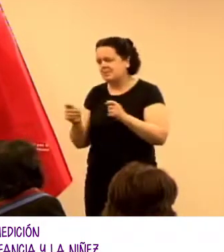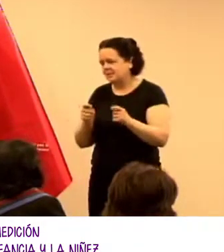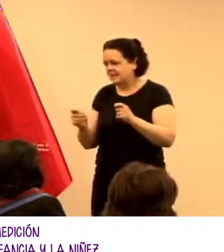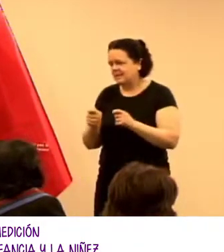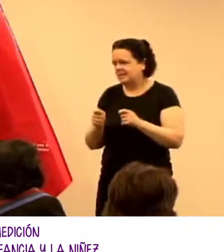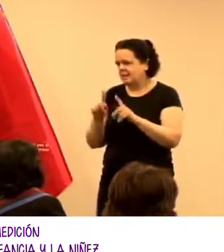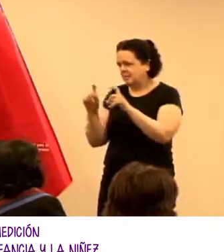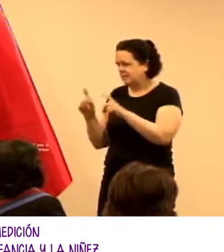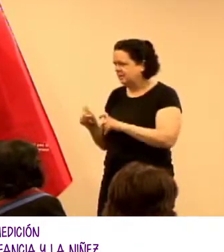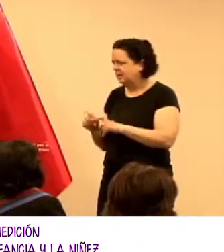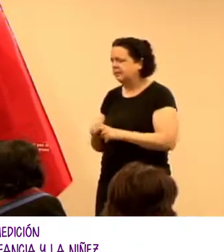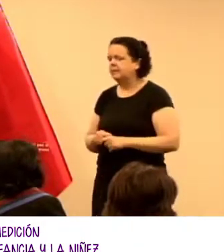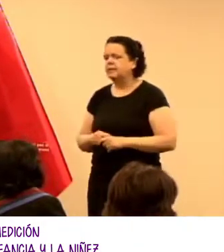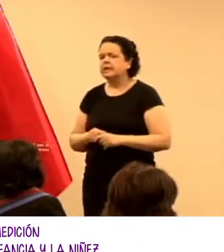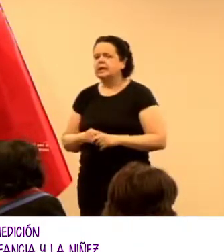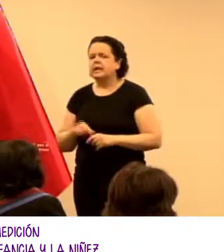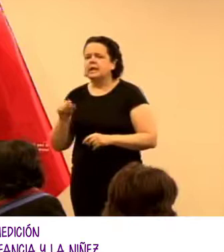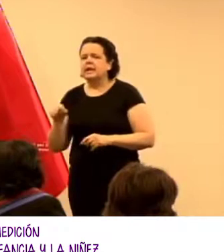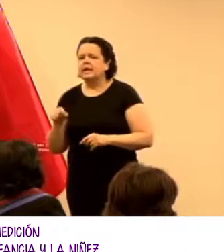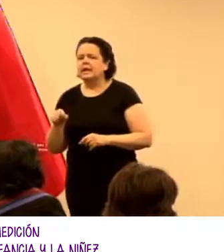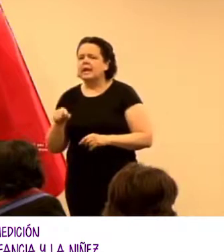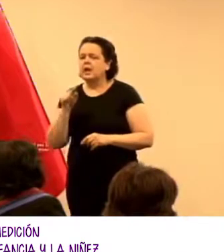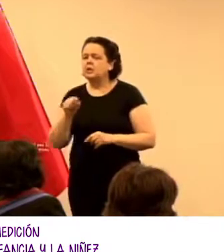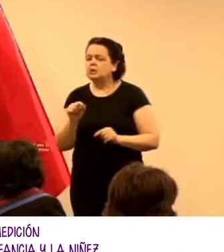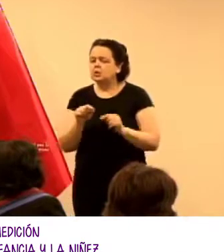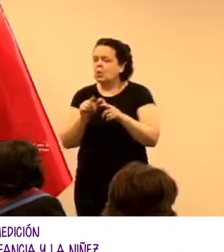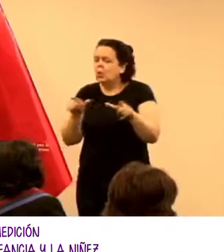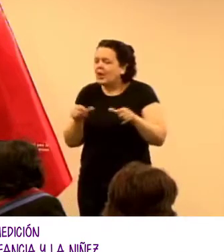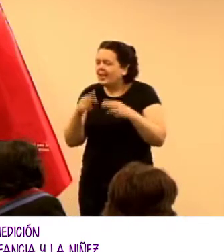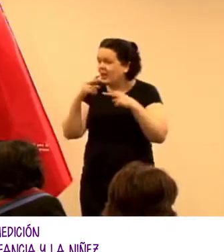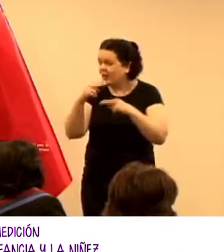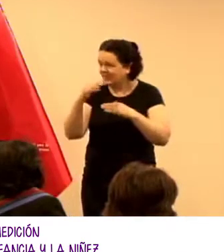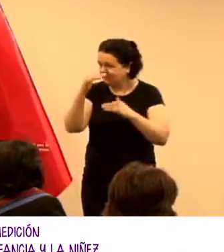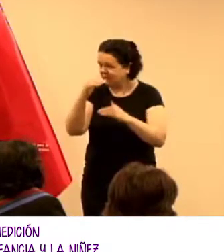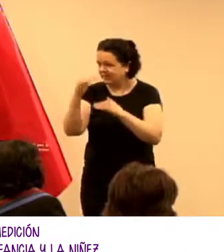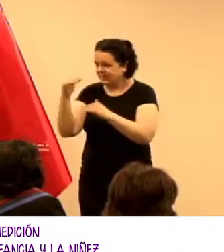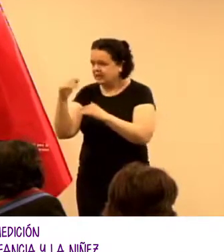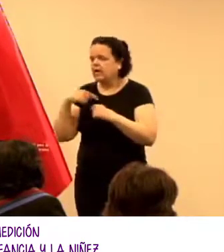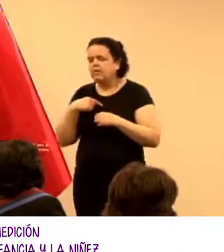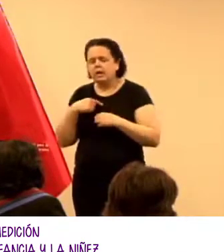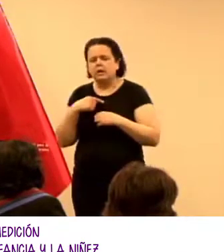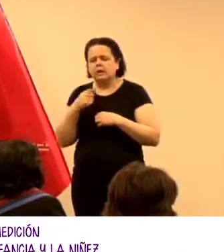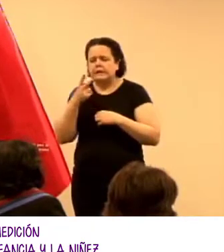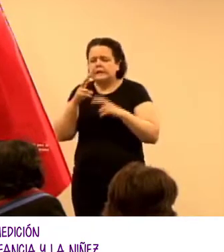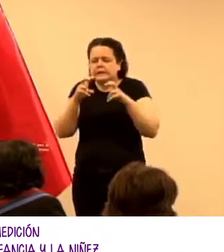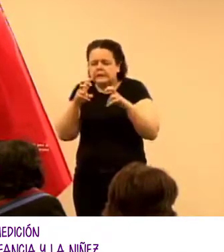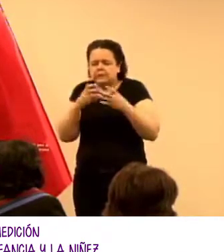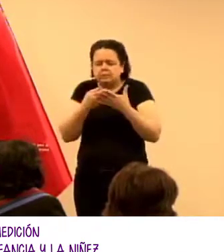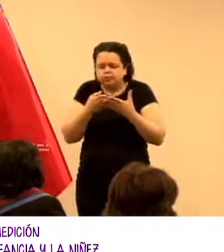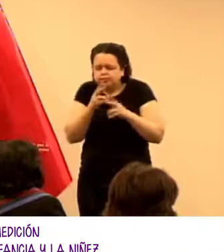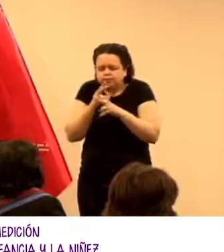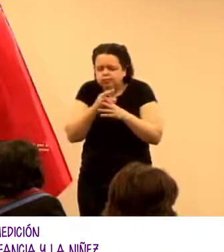administrativamente, digamos, y los puntos de corte recomendados fueron seleccionados de manera cuidadosa para limitar al